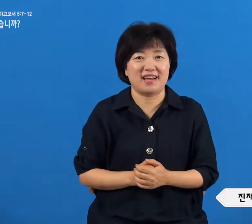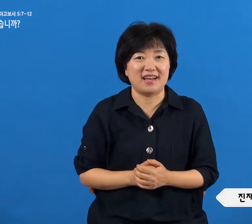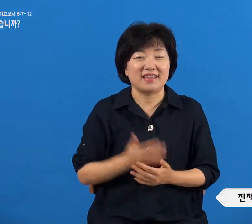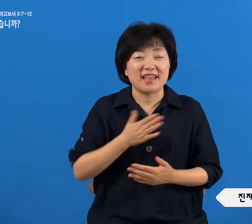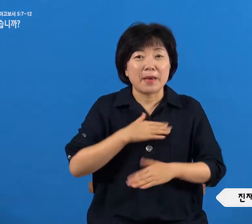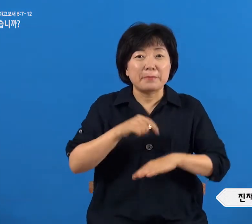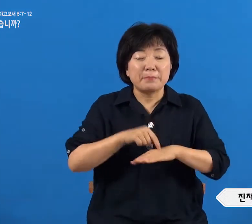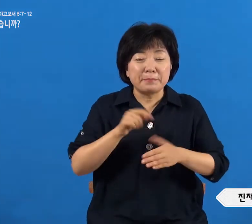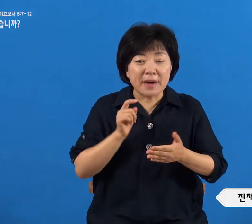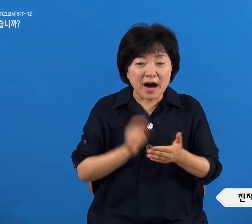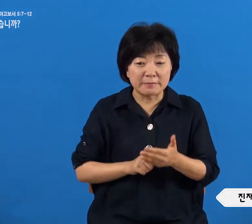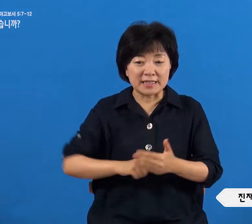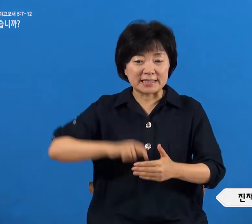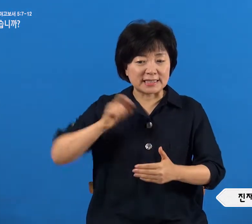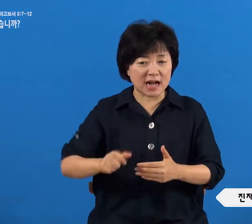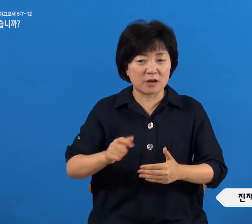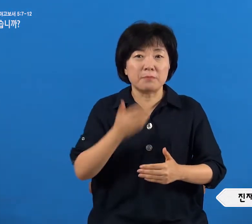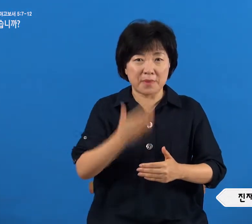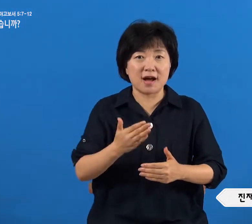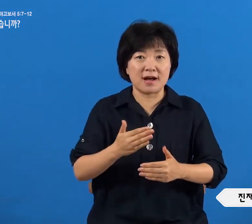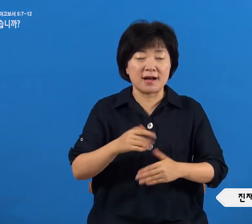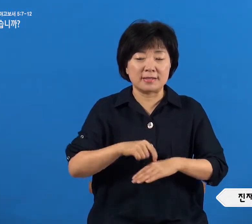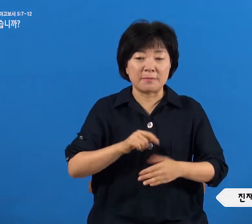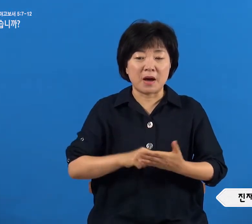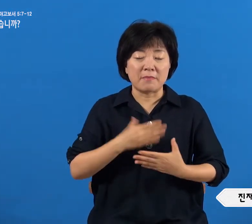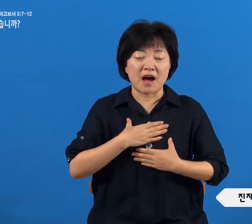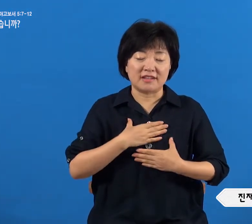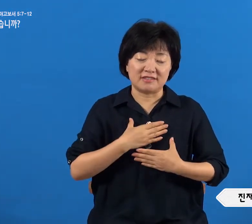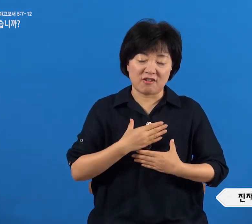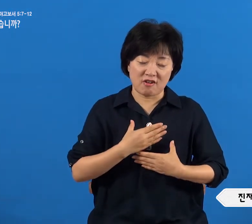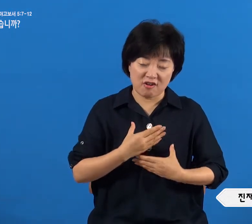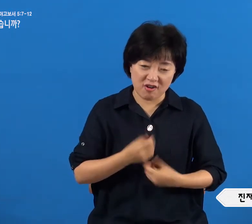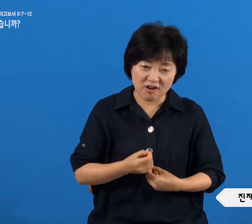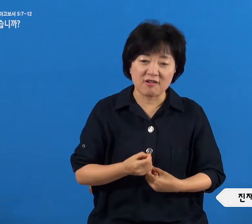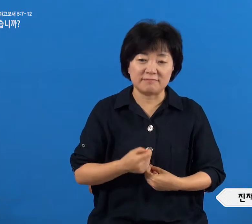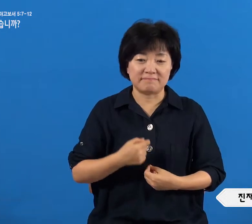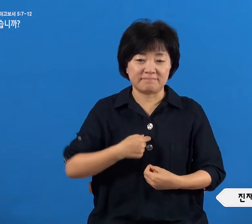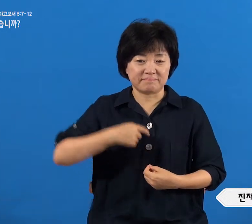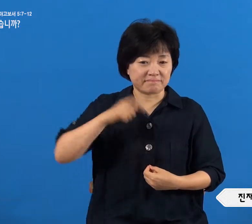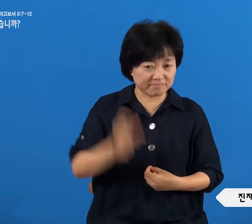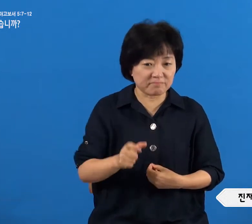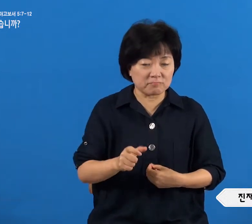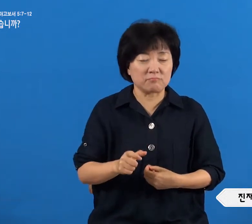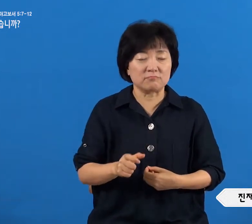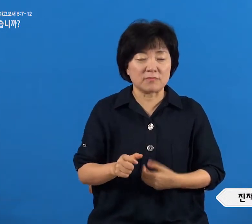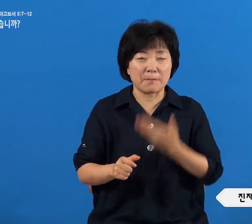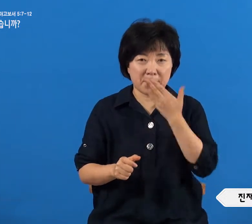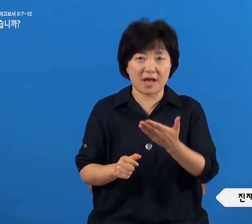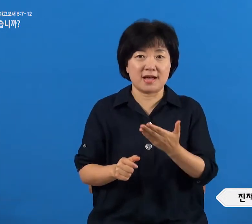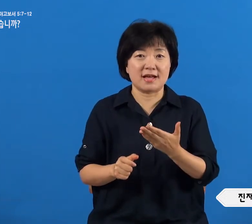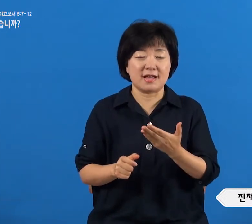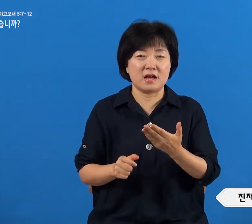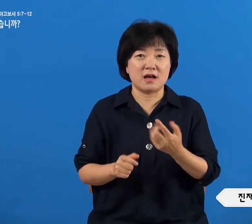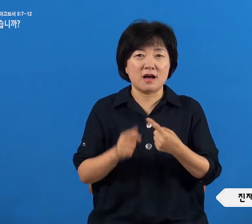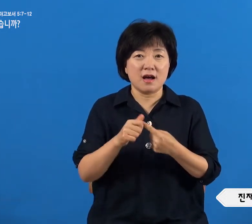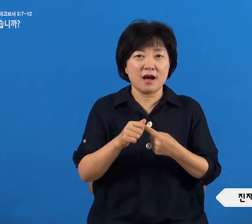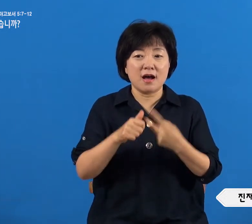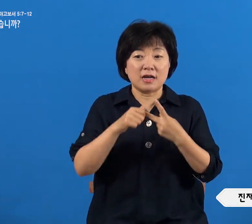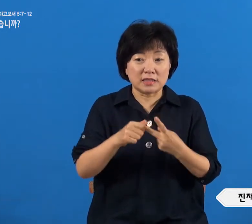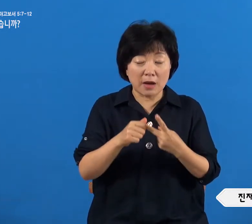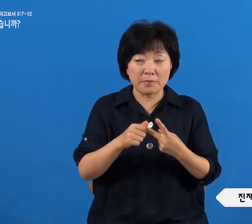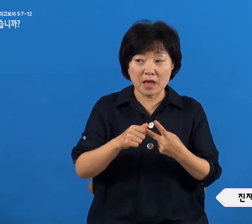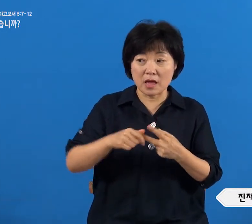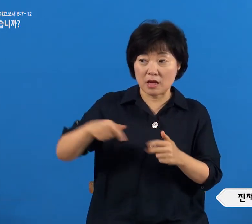내 마음은 추스릴 수 있습니다. 내 마음은 안정시키고 고정시킬 수 있습니다. 그 다음에 보니까 내